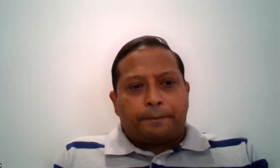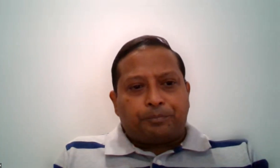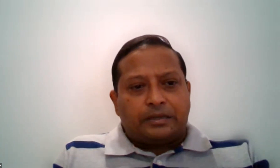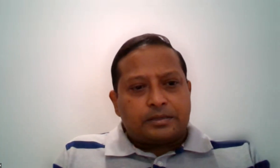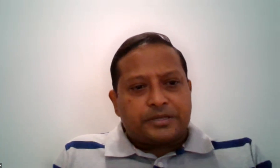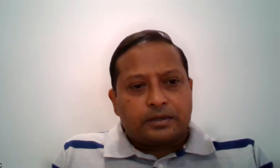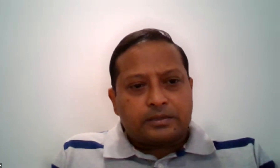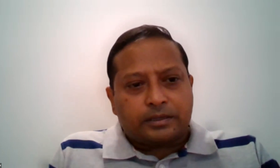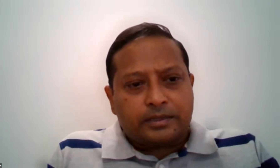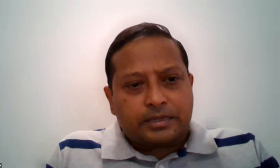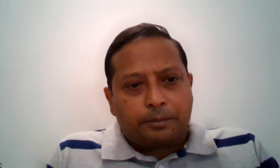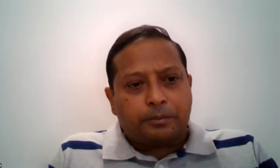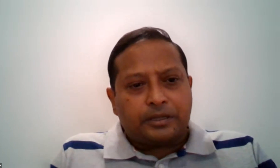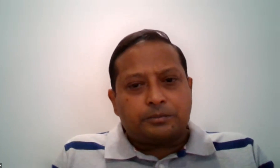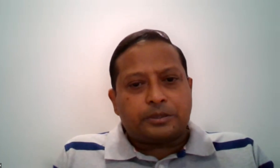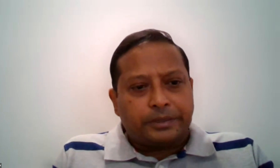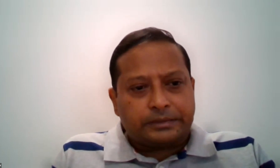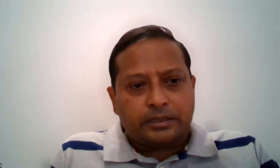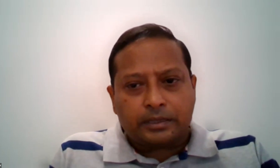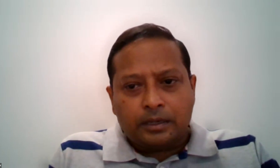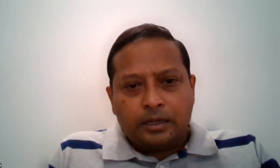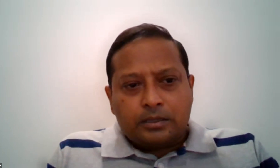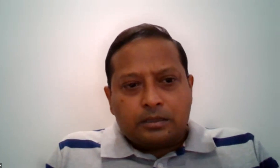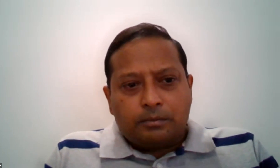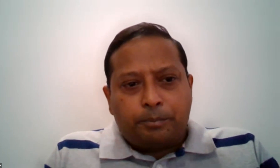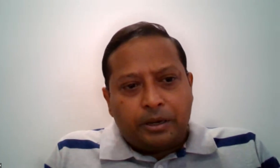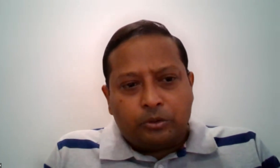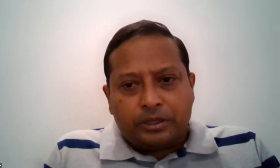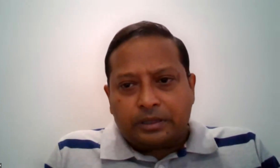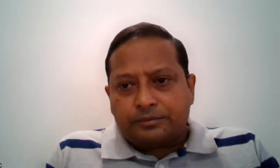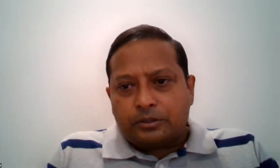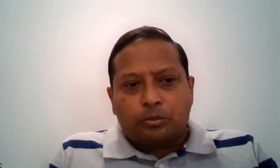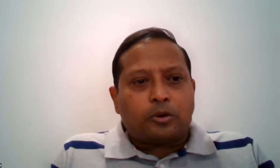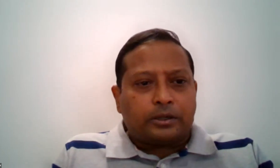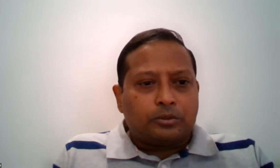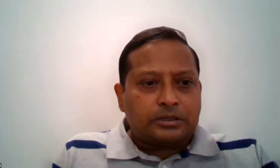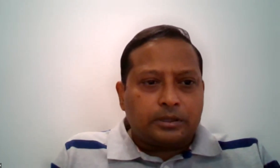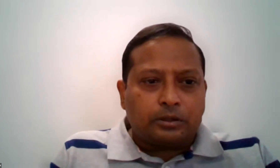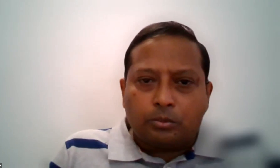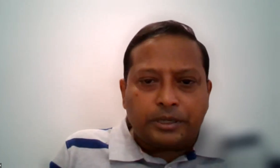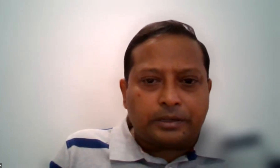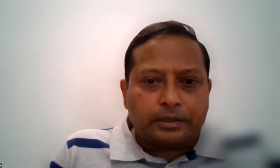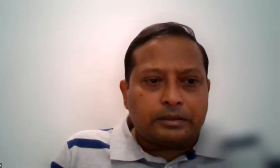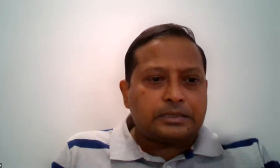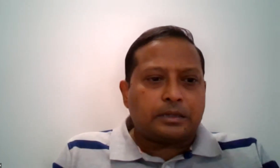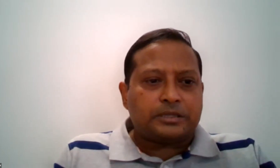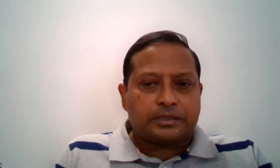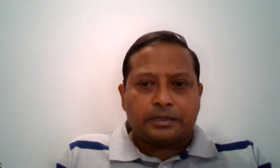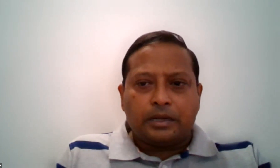कंप्लेंट ये सब संघर्ष करके इस ऐप के माध्यम से बेचते हैं, PMU की तरफ से तो प्रोएक्टिवनेस देखने को मिल